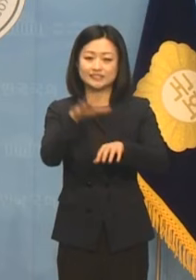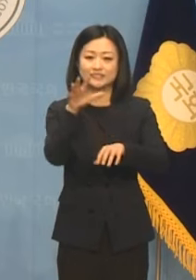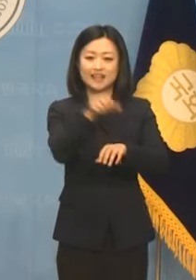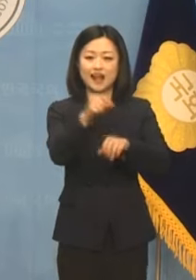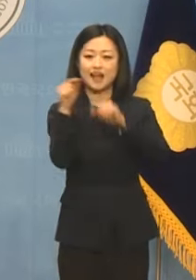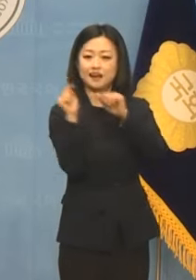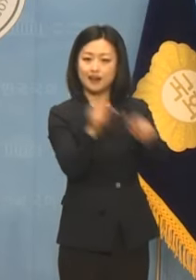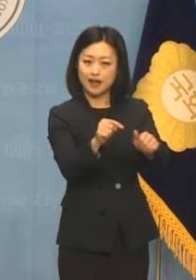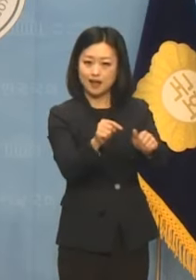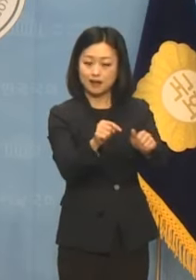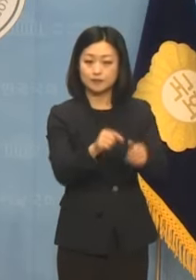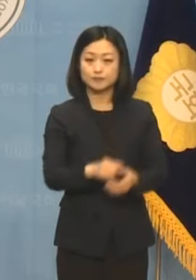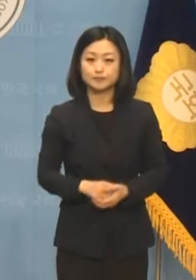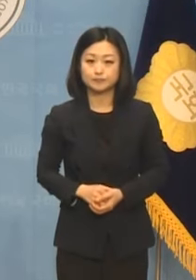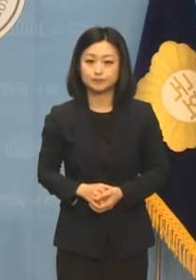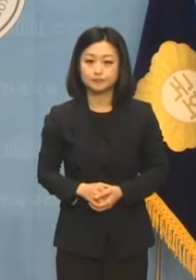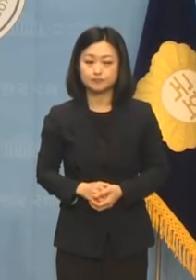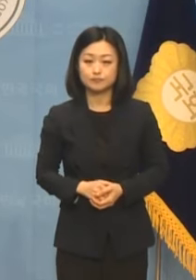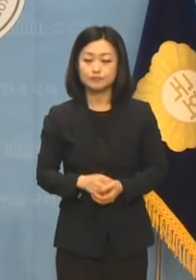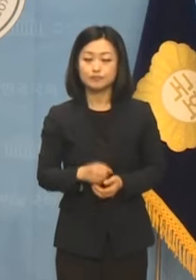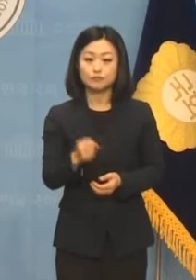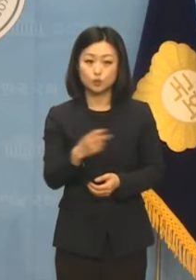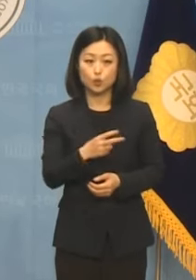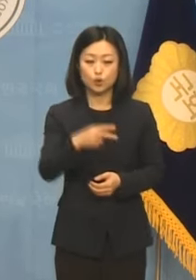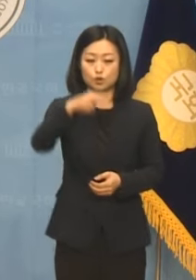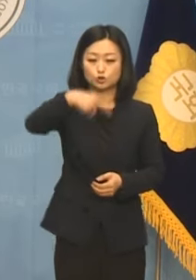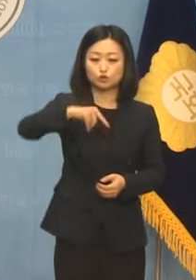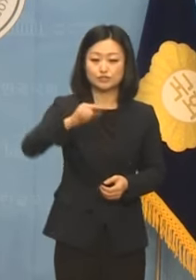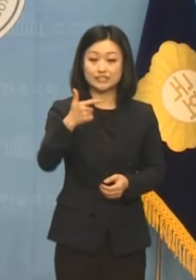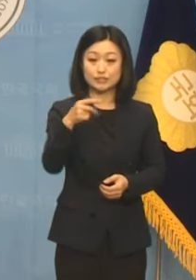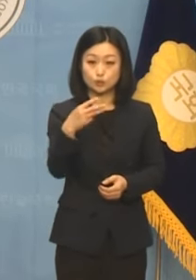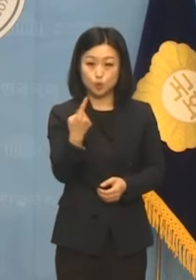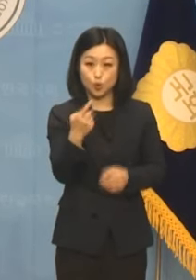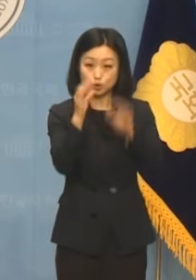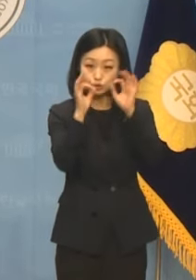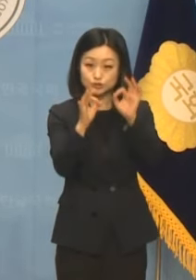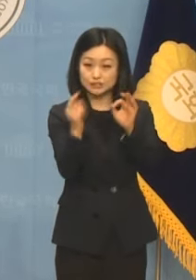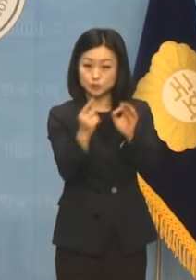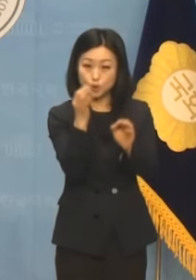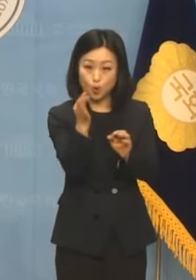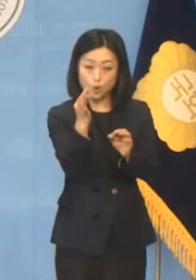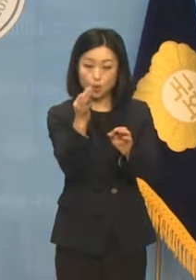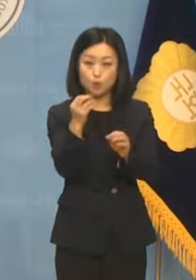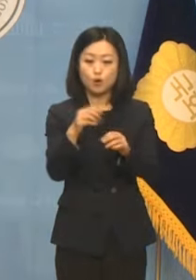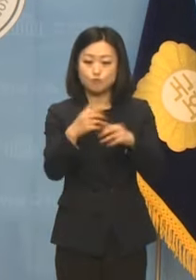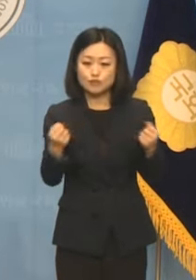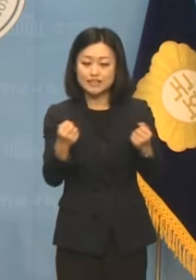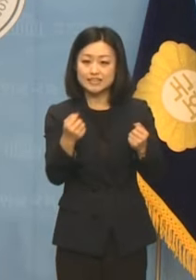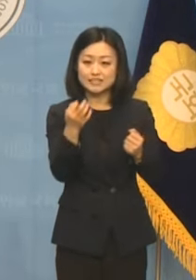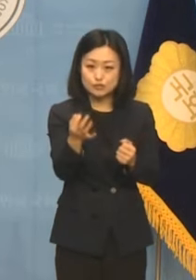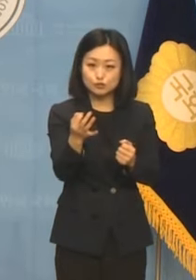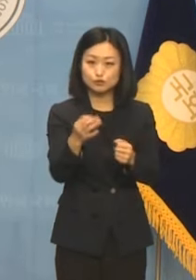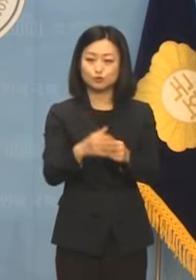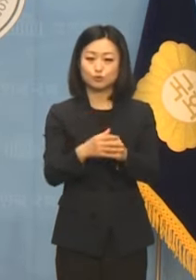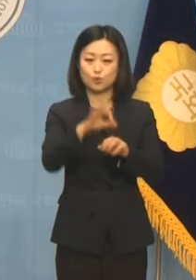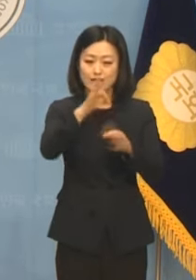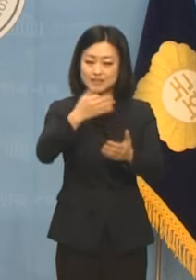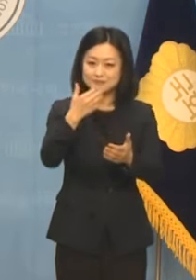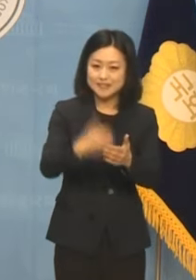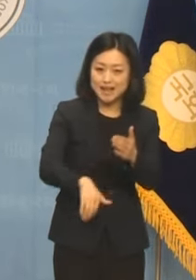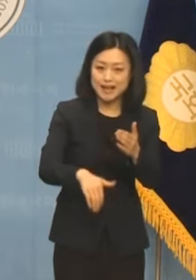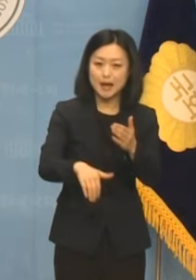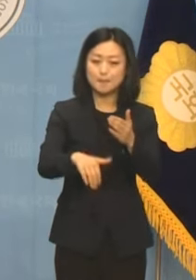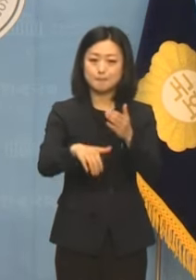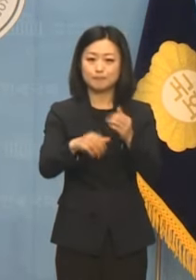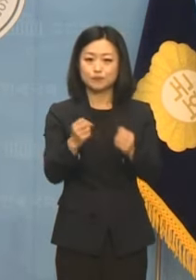담겨 있습니다 수신료 분리징수 수용 대국민 사과 정원 축소 임금 삭감